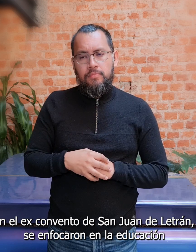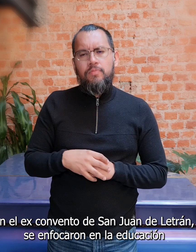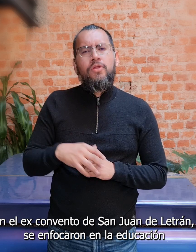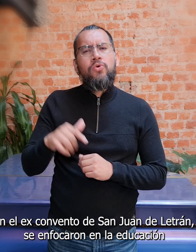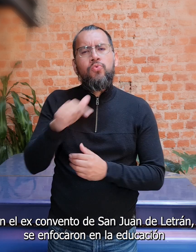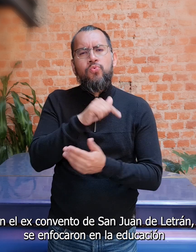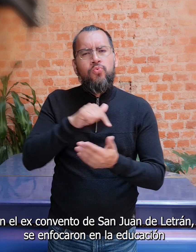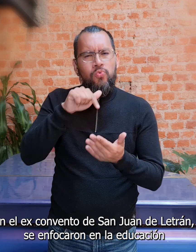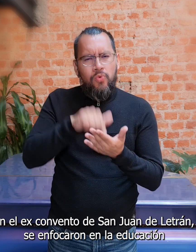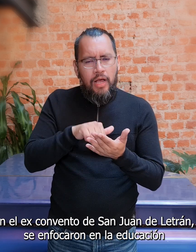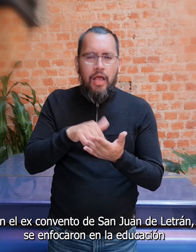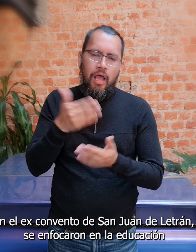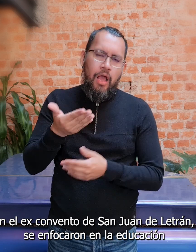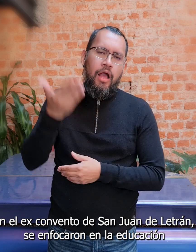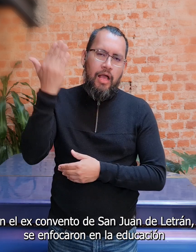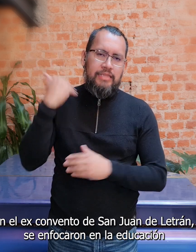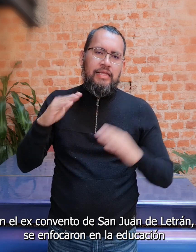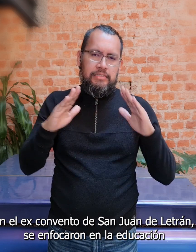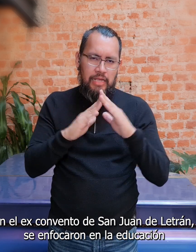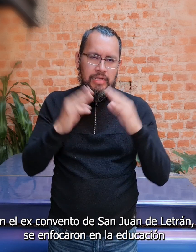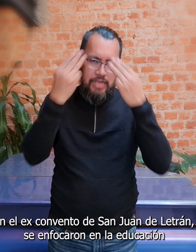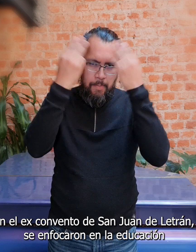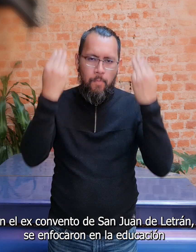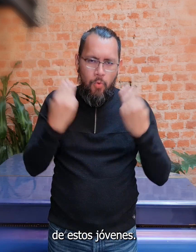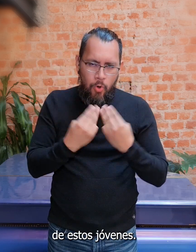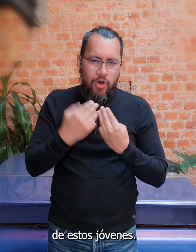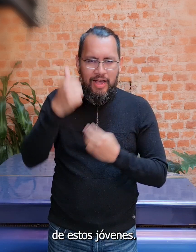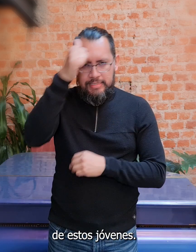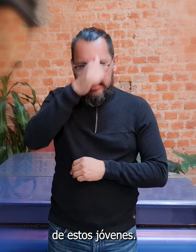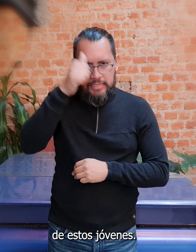de Letrán, se enfocaron en la educación de estos jóvenes.